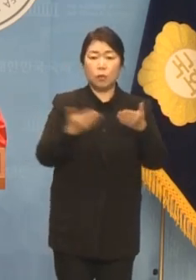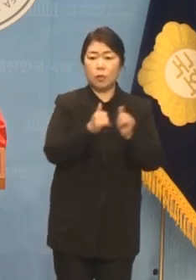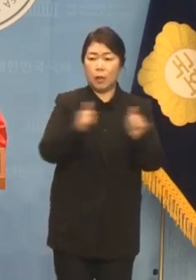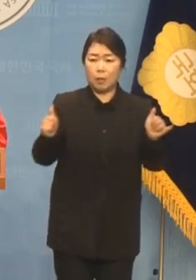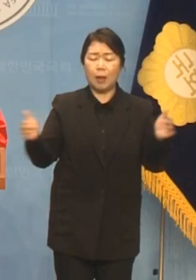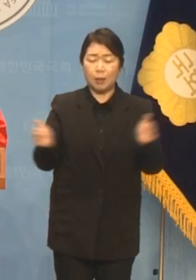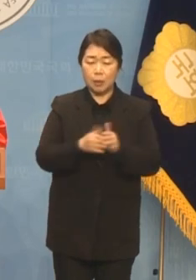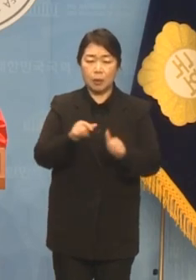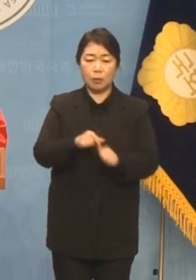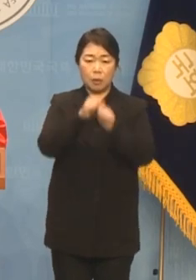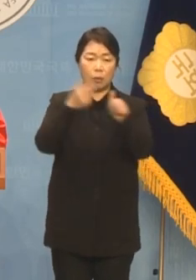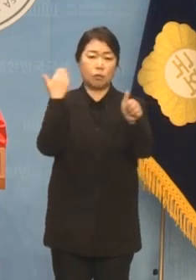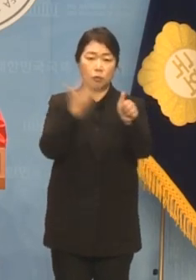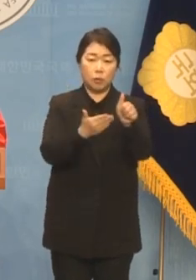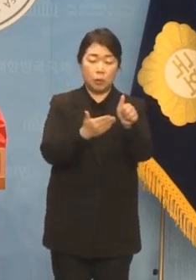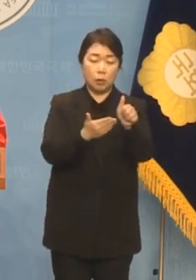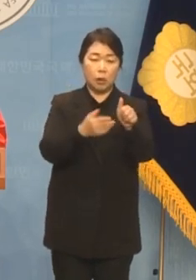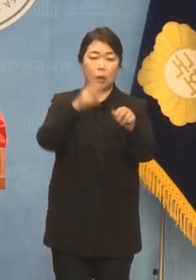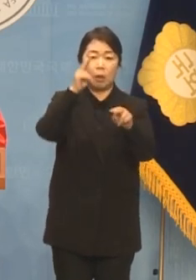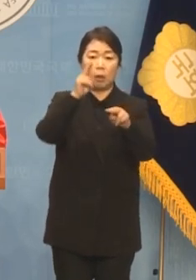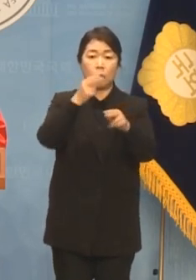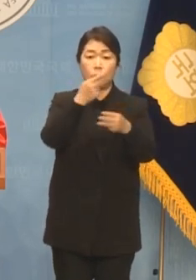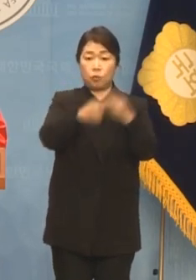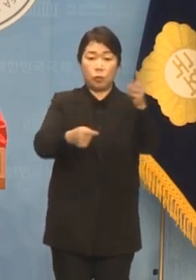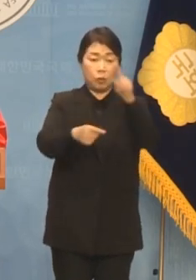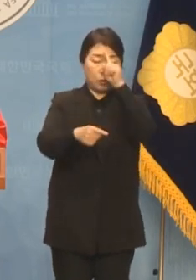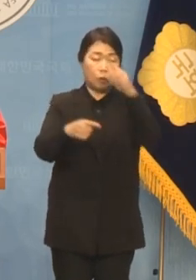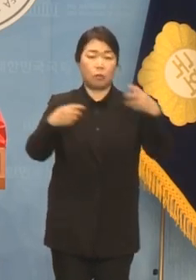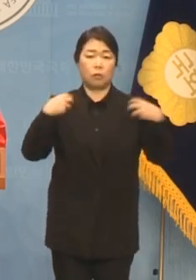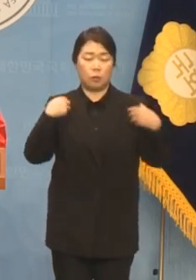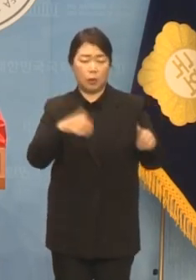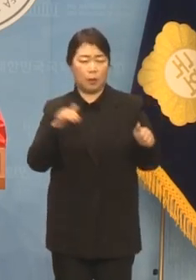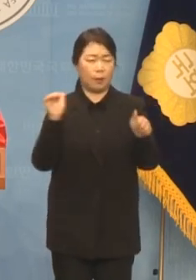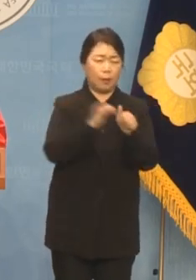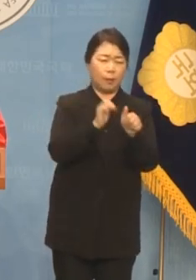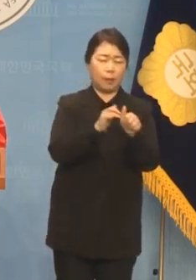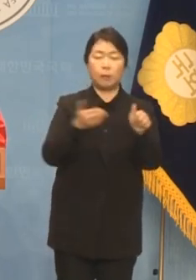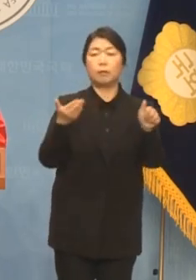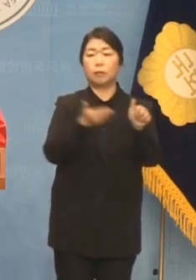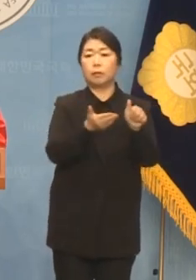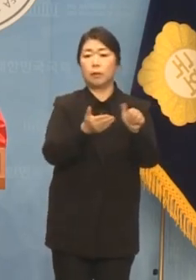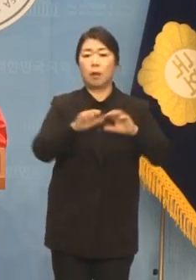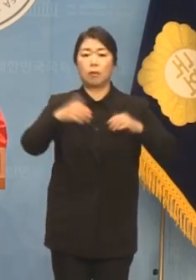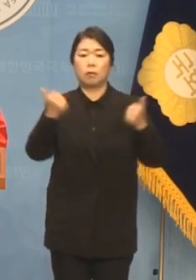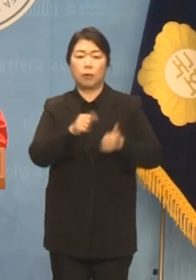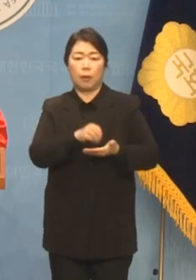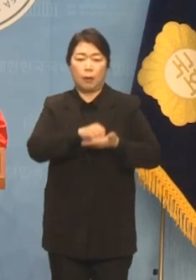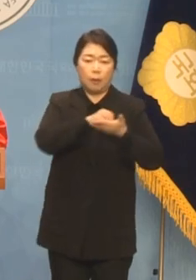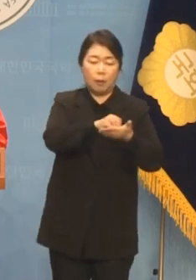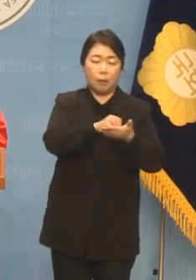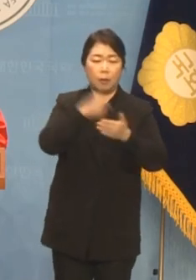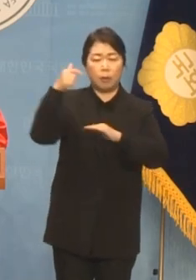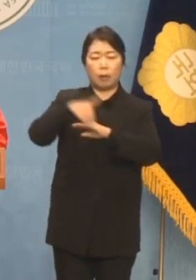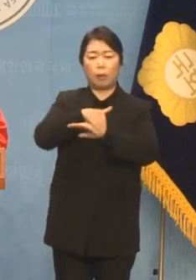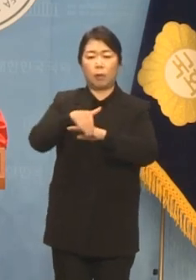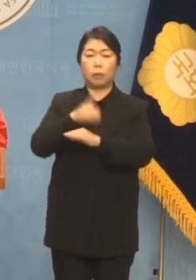공천의 윤성열 정부의 총공세를 취하며 국회입성을 노리고